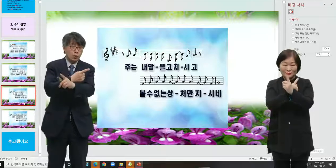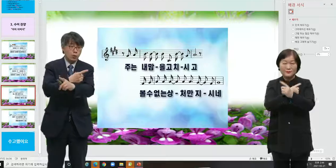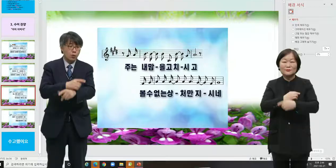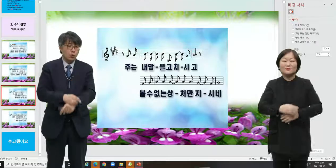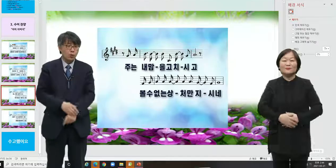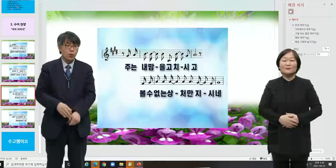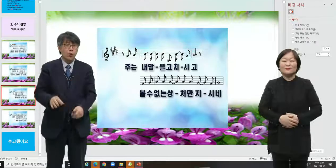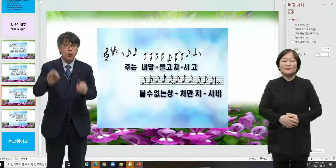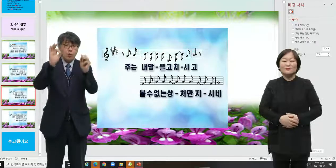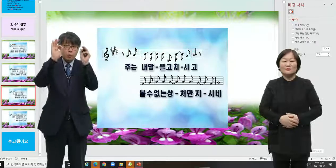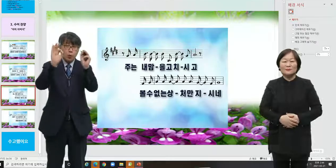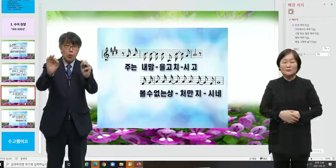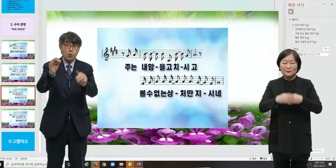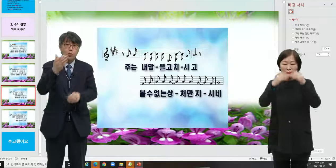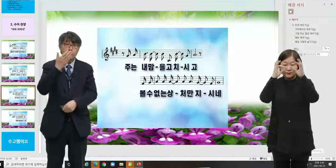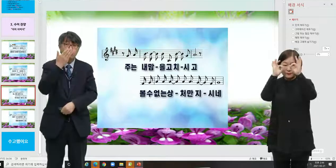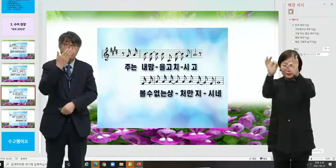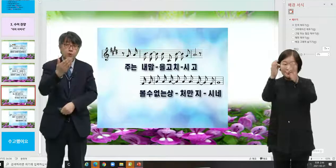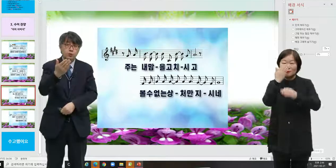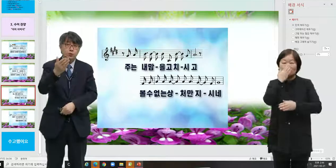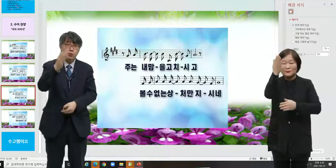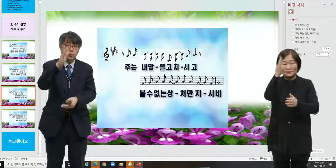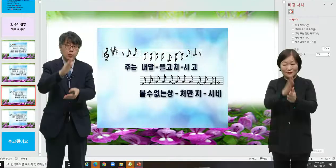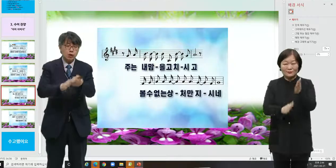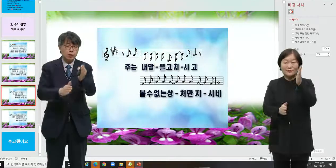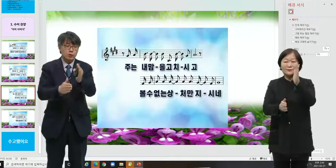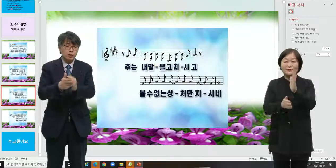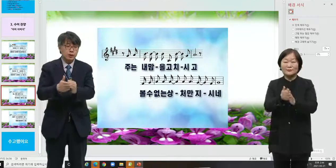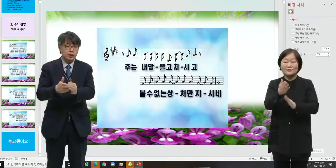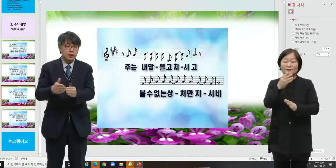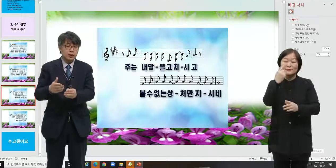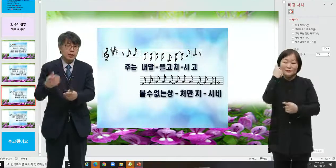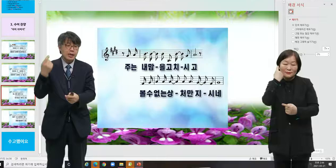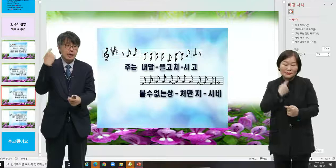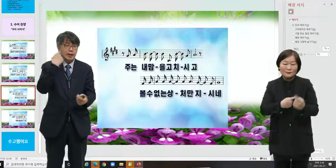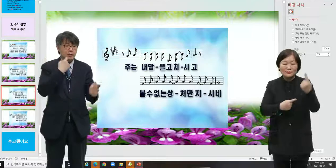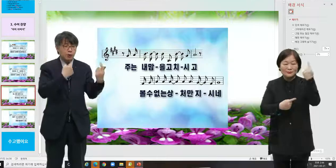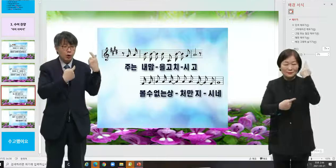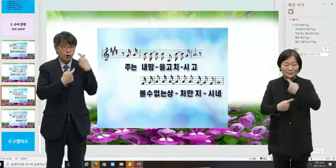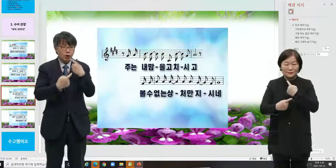고치시고 볼 수 없는 상처